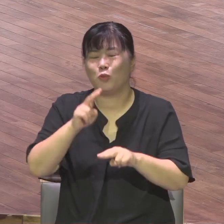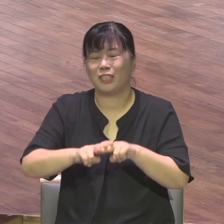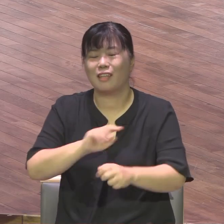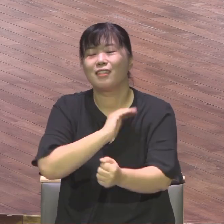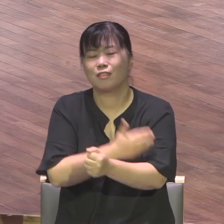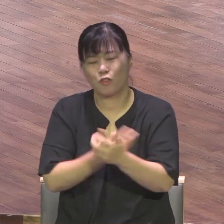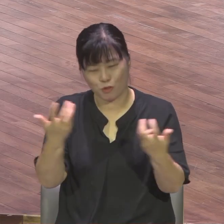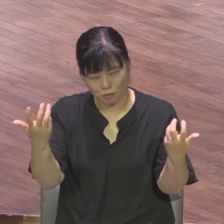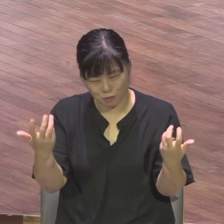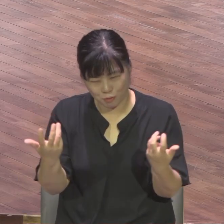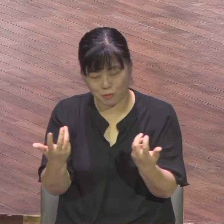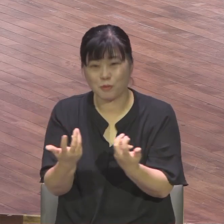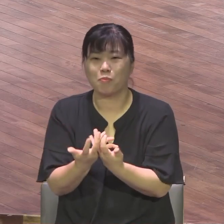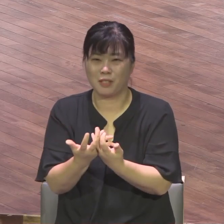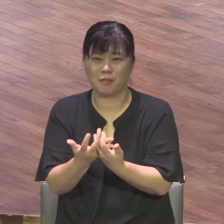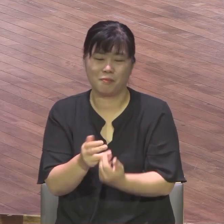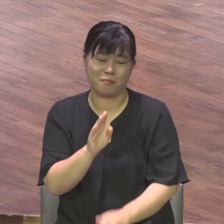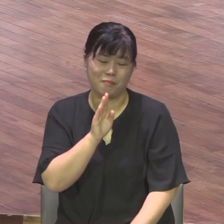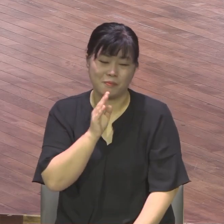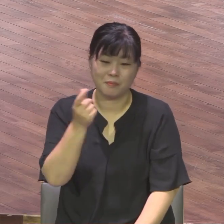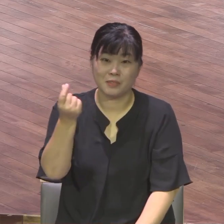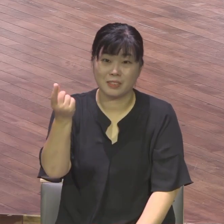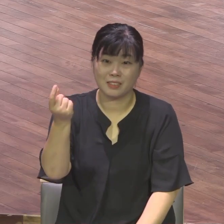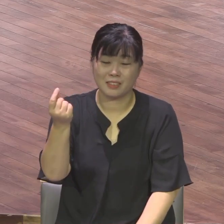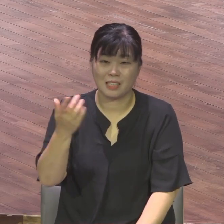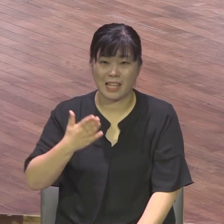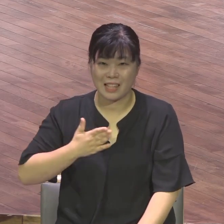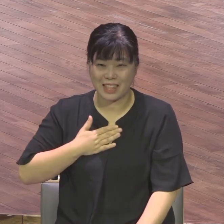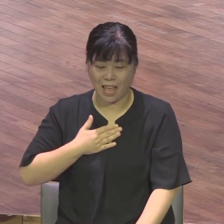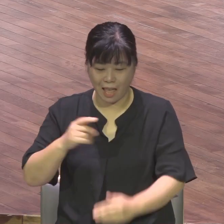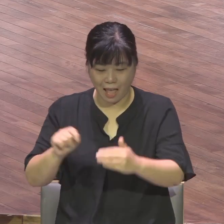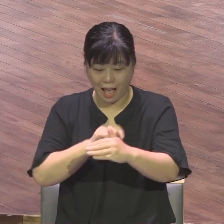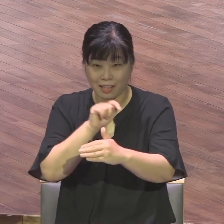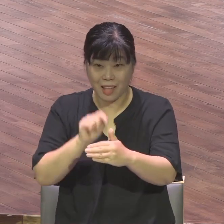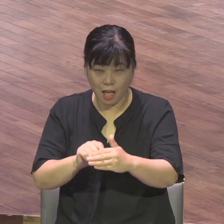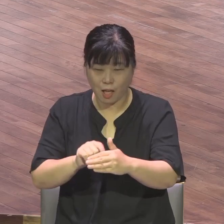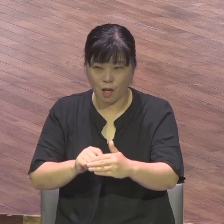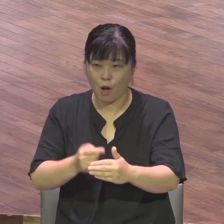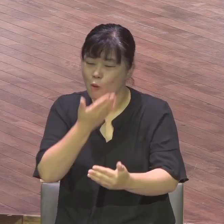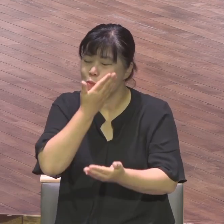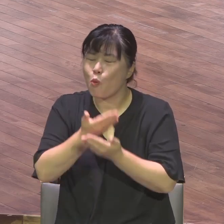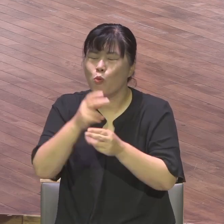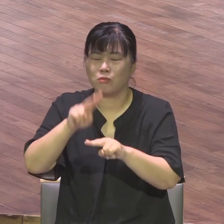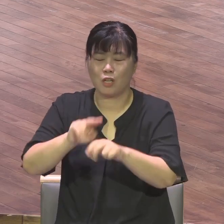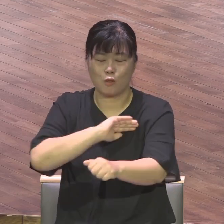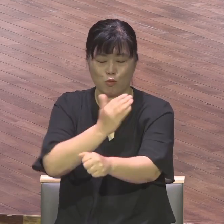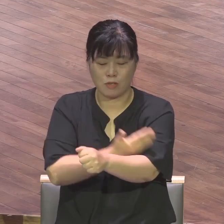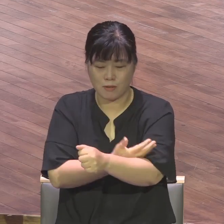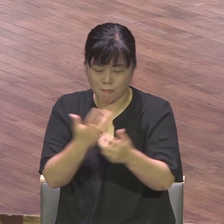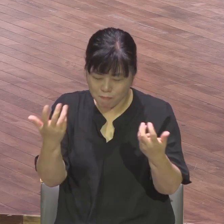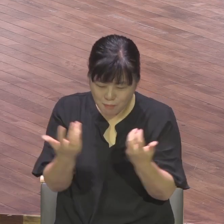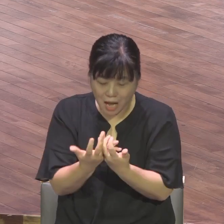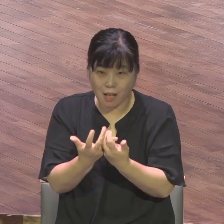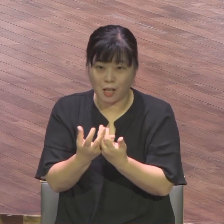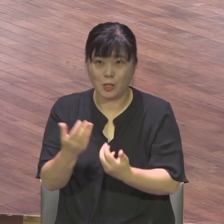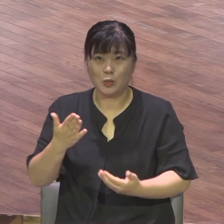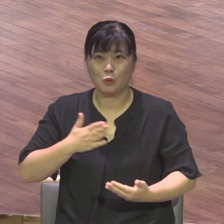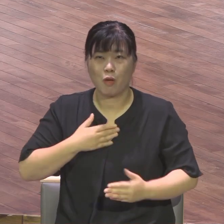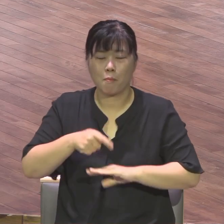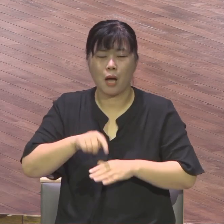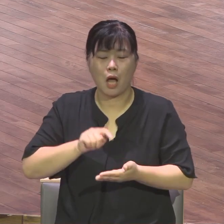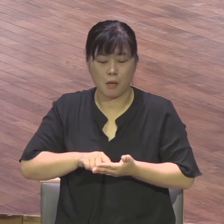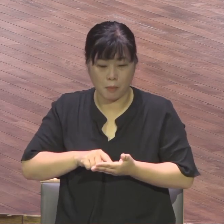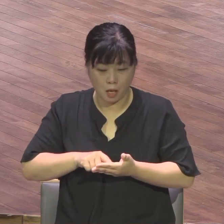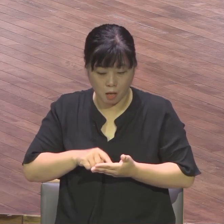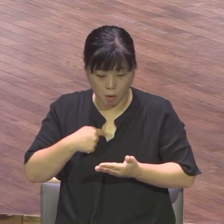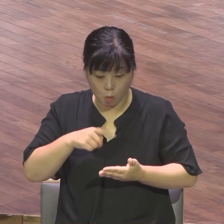능력이. 안에 있는 게 다 나오잖아요. 내 안에 식이질투가 아니고 내 안에 렘넌트가. 아멘.